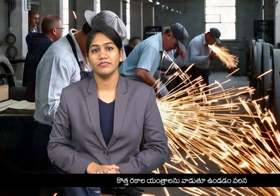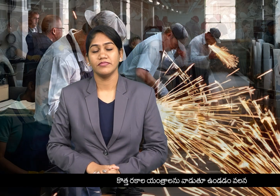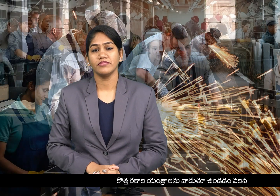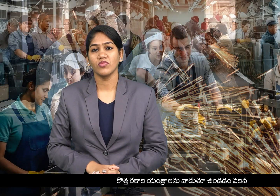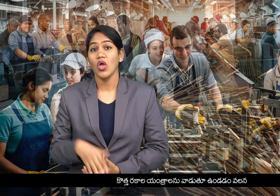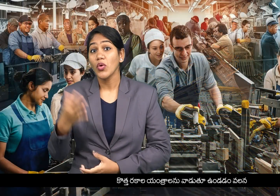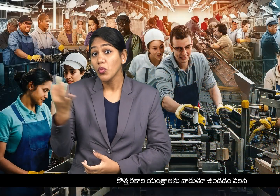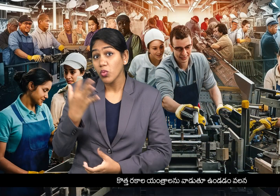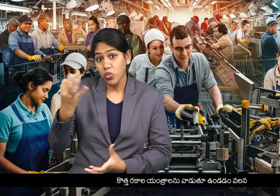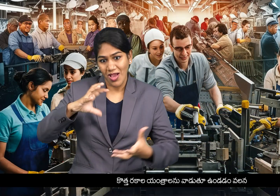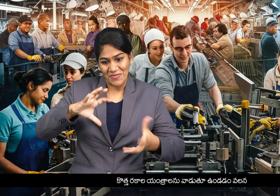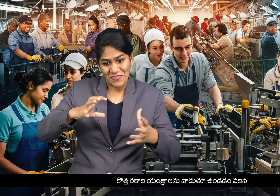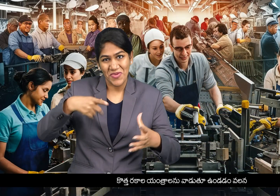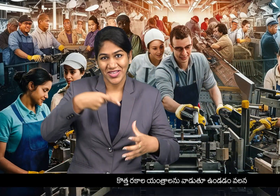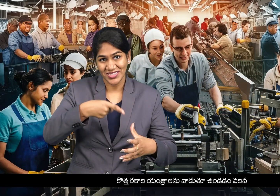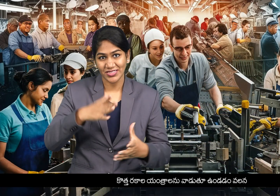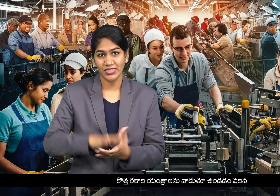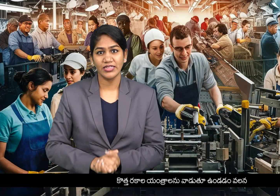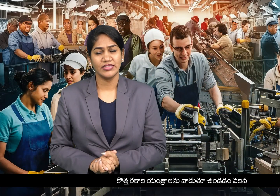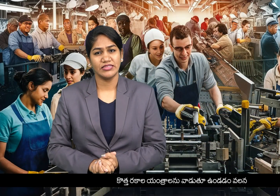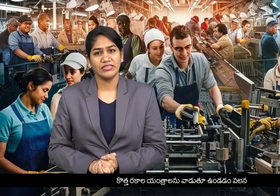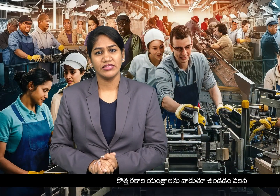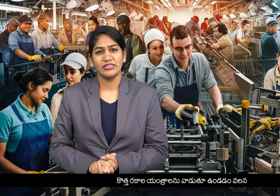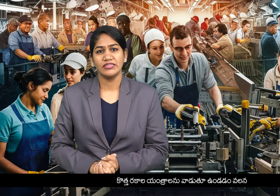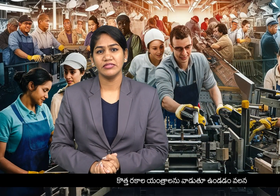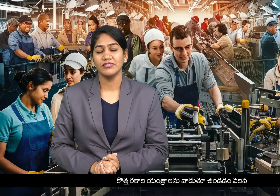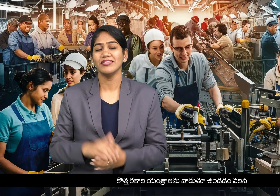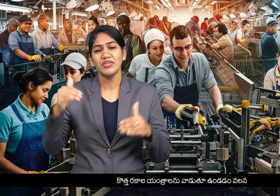కొత్త రకాల యంత్రాలను వాడుతూ ఉండటం వలన